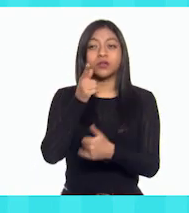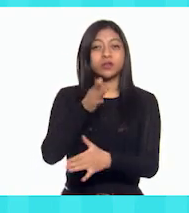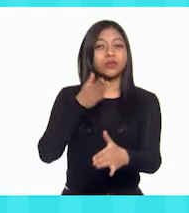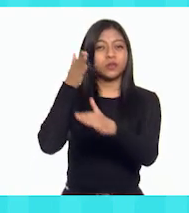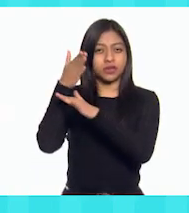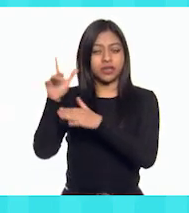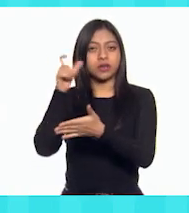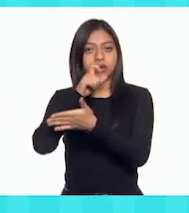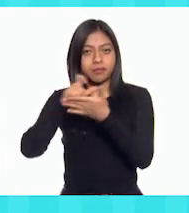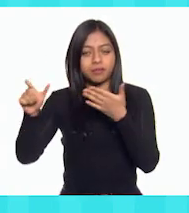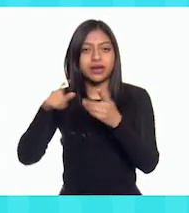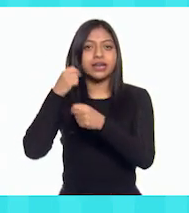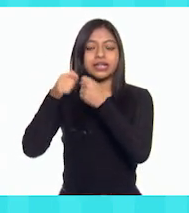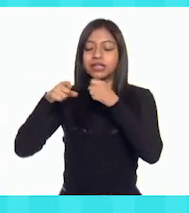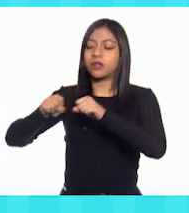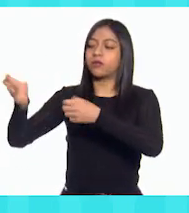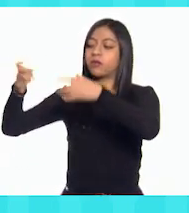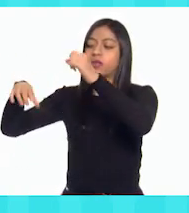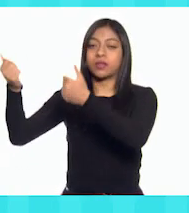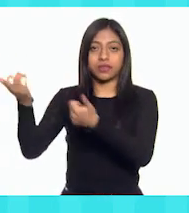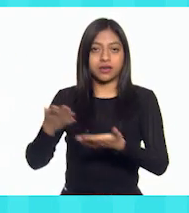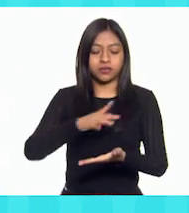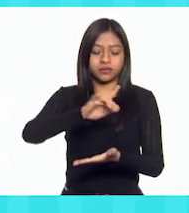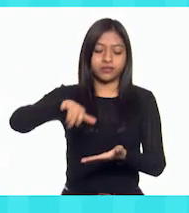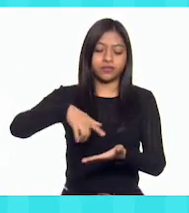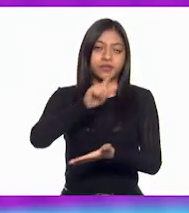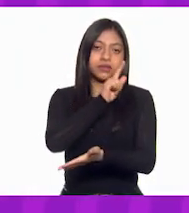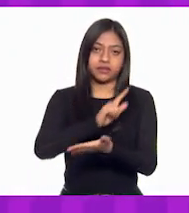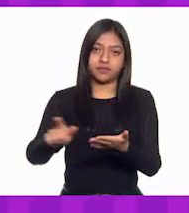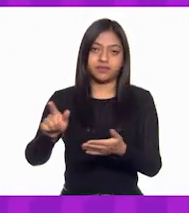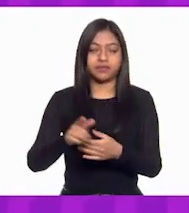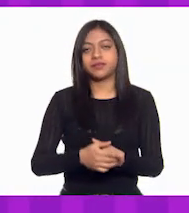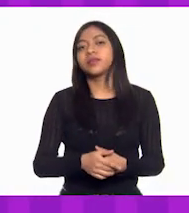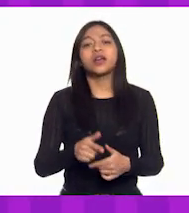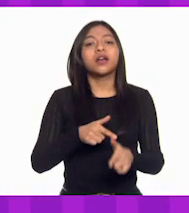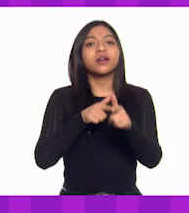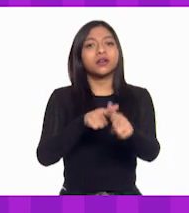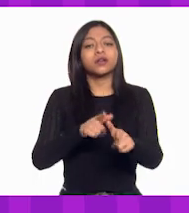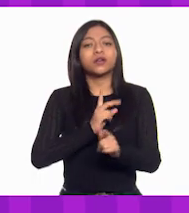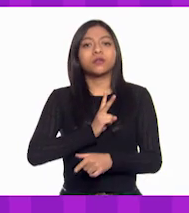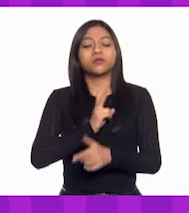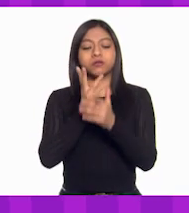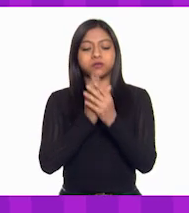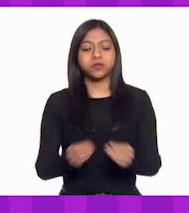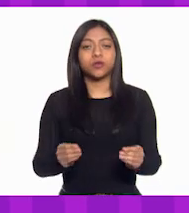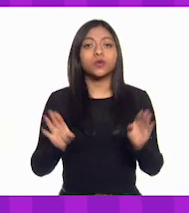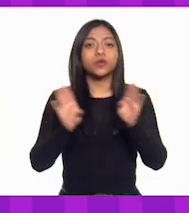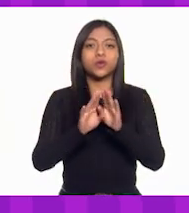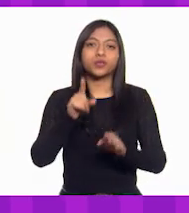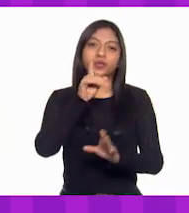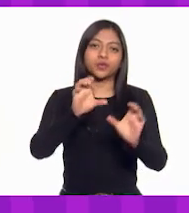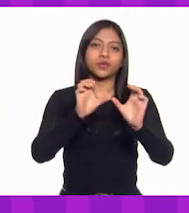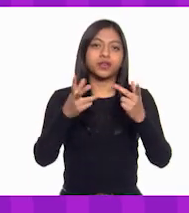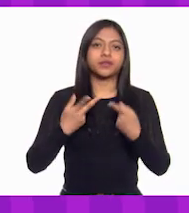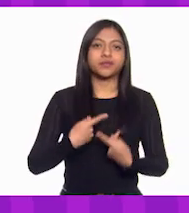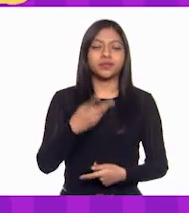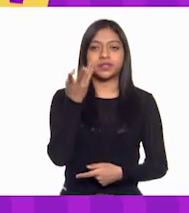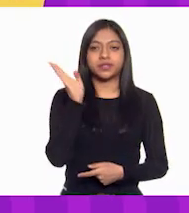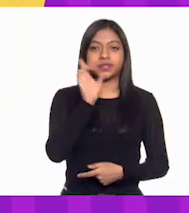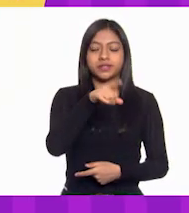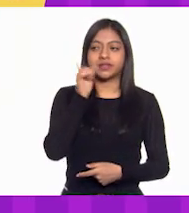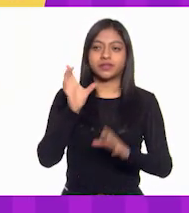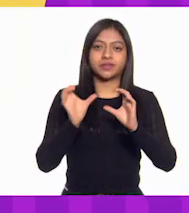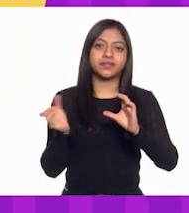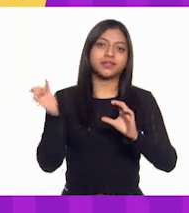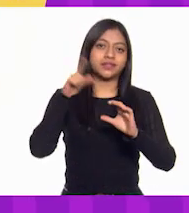las cosas que compres en la tienda o en el supermercado. Sigamos luchando juntos contra este virus, cuidándonos los